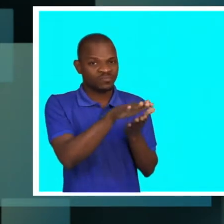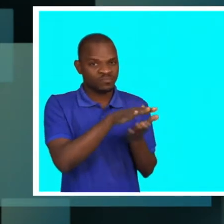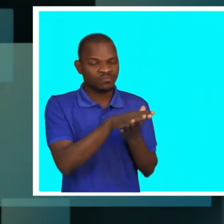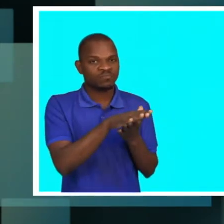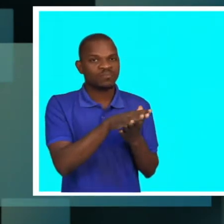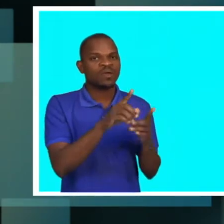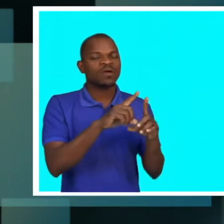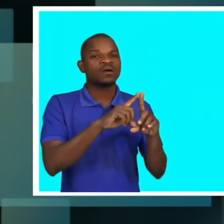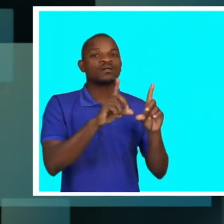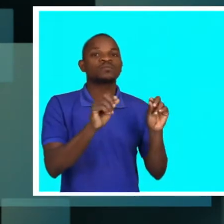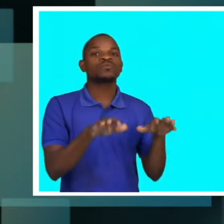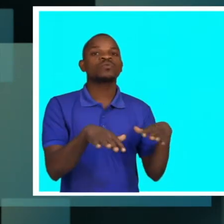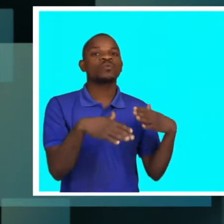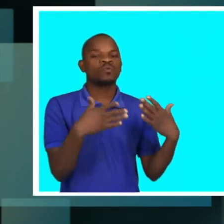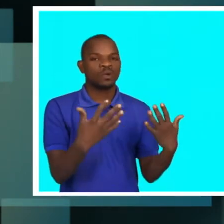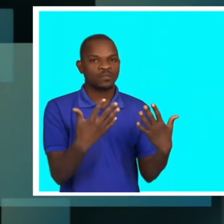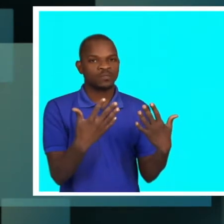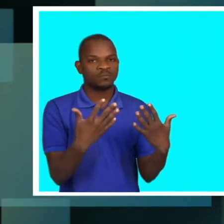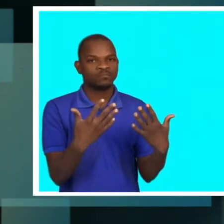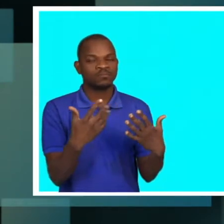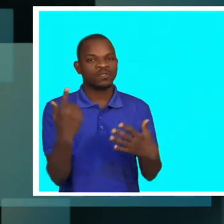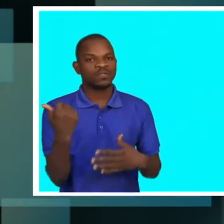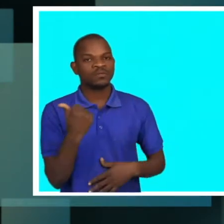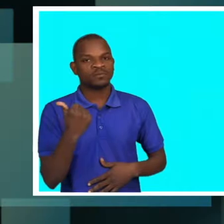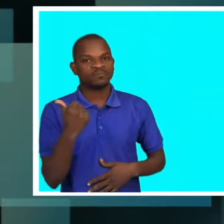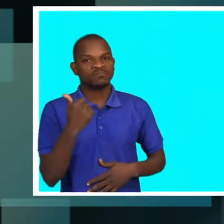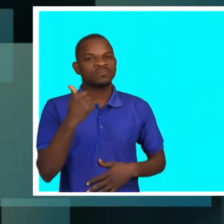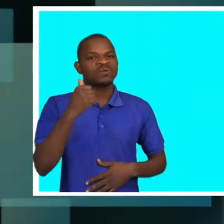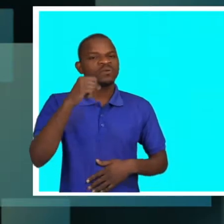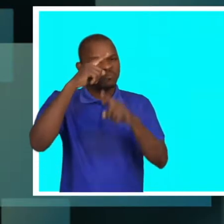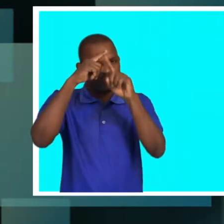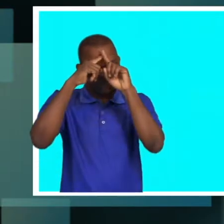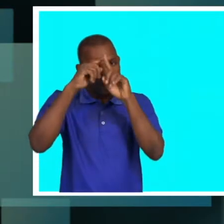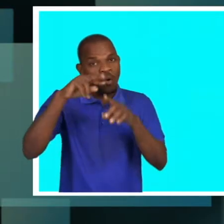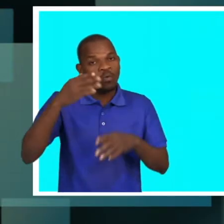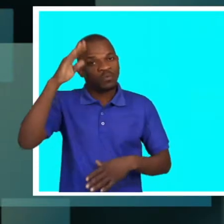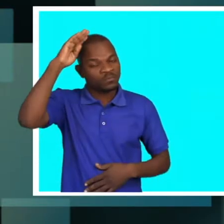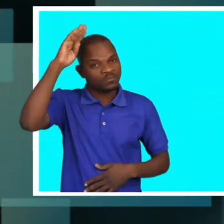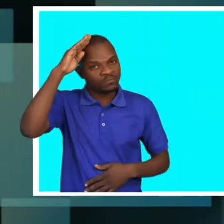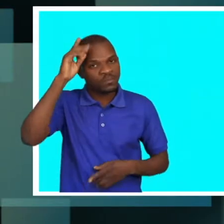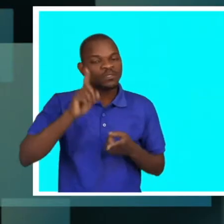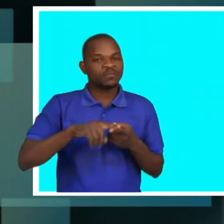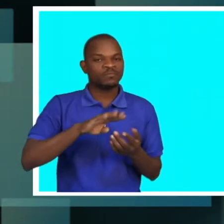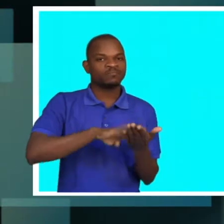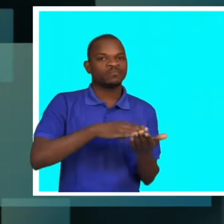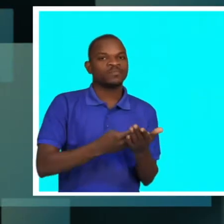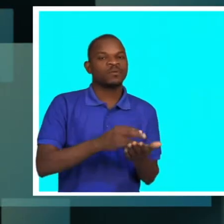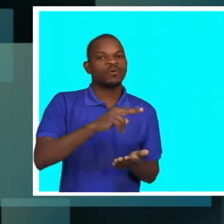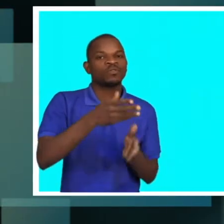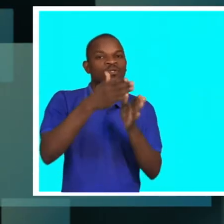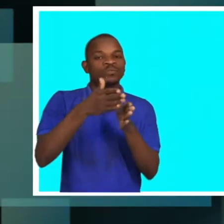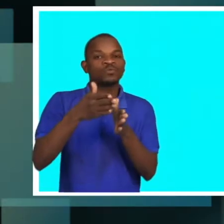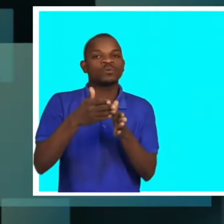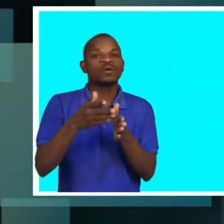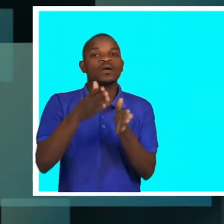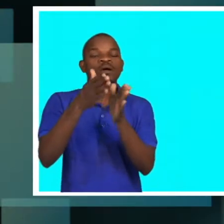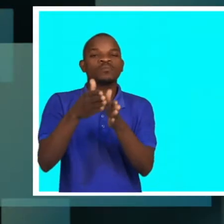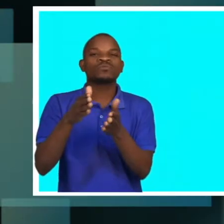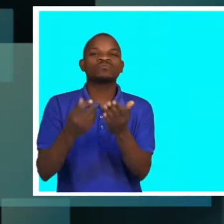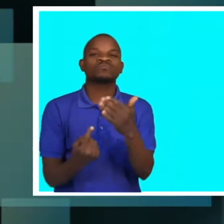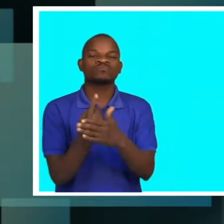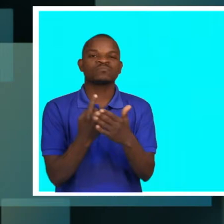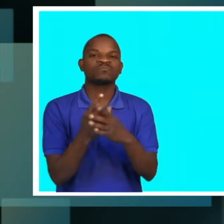o que o enfermeiro ou a polícia está a dizer e também para transmitir para nós aquilo